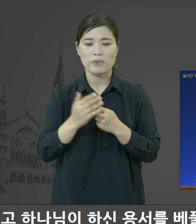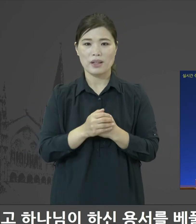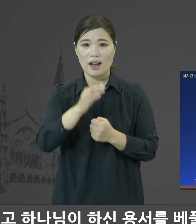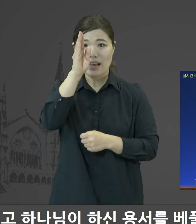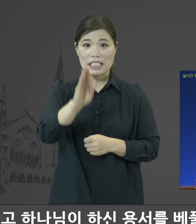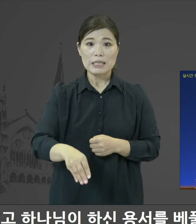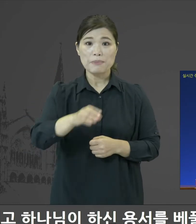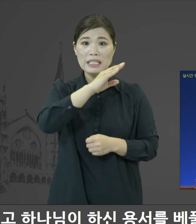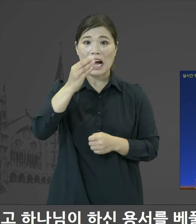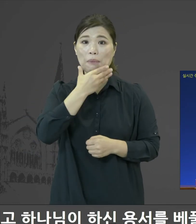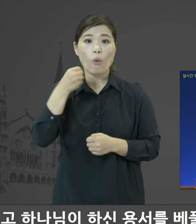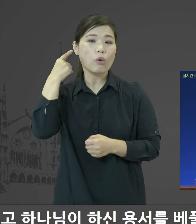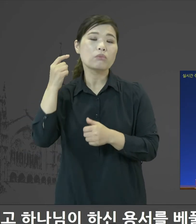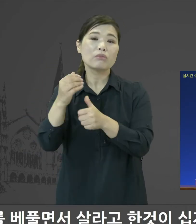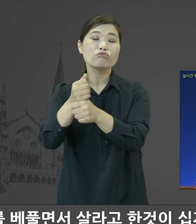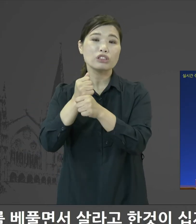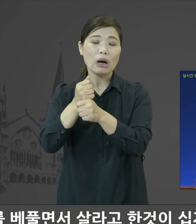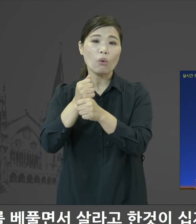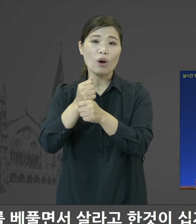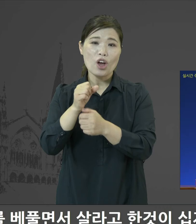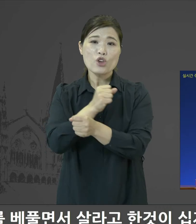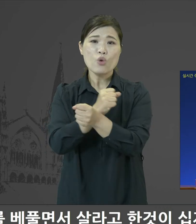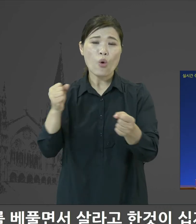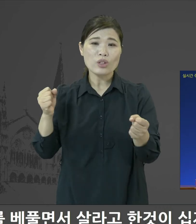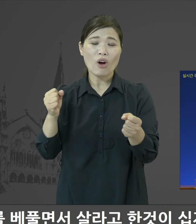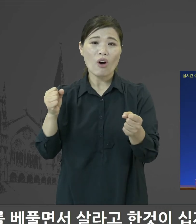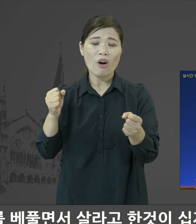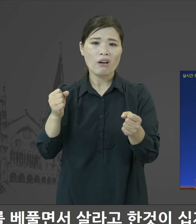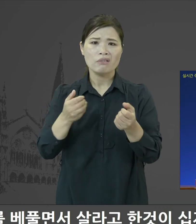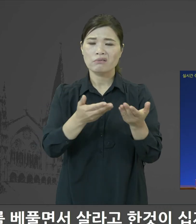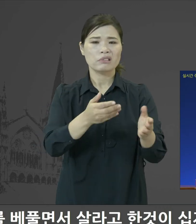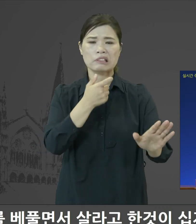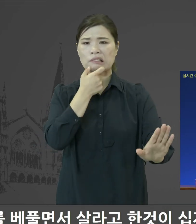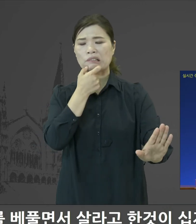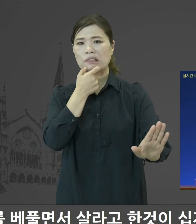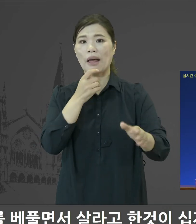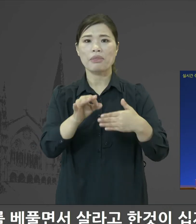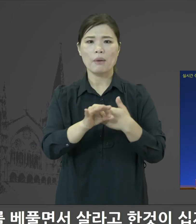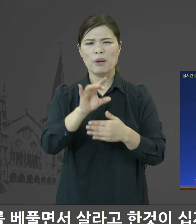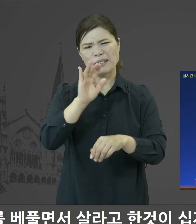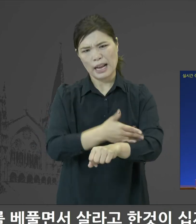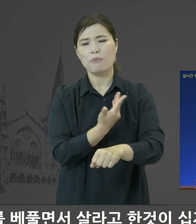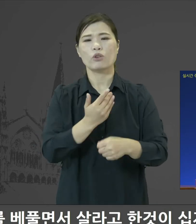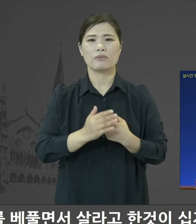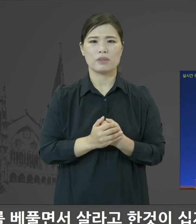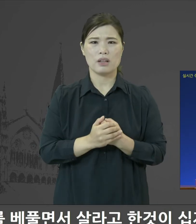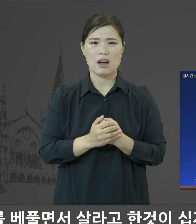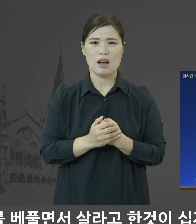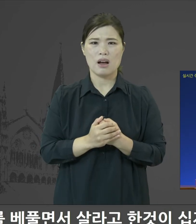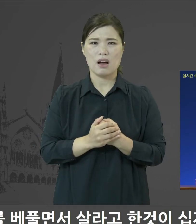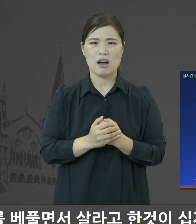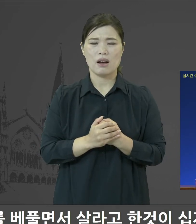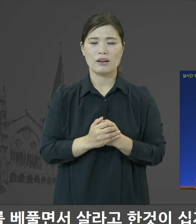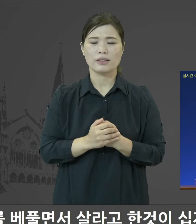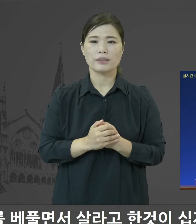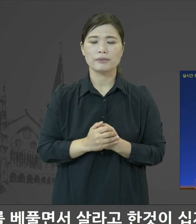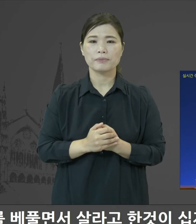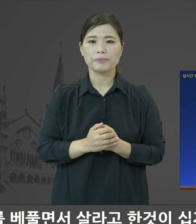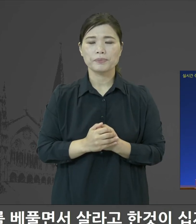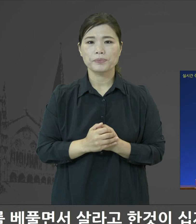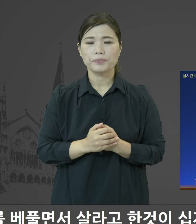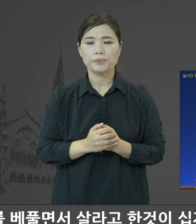용서하지 못한다는 것은 잘못된 것이죠. 십자가 복음을 잘못 붙들고 있다는